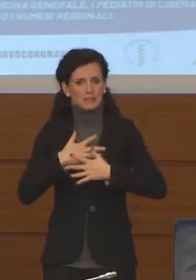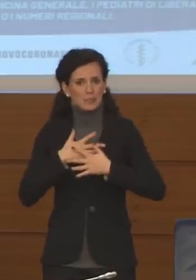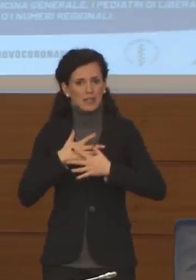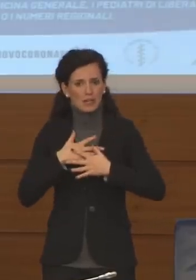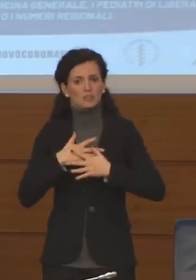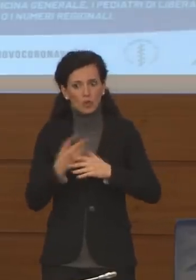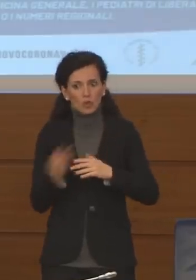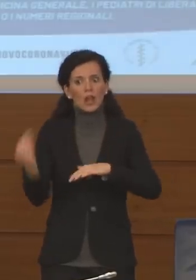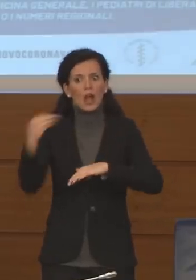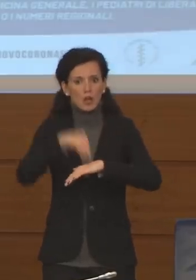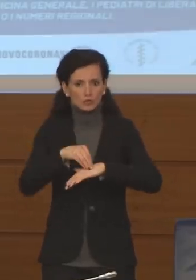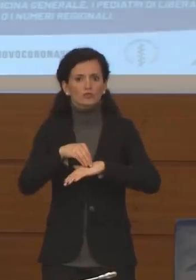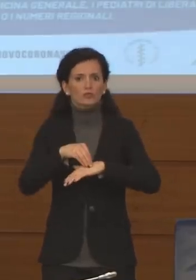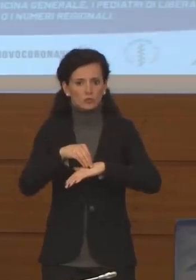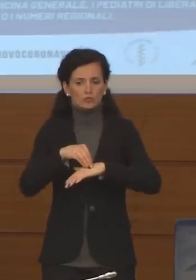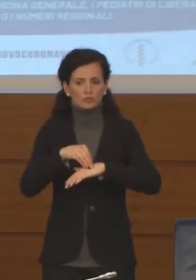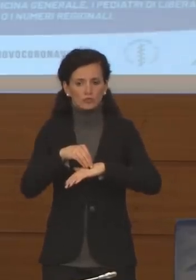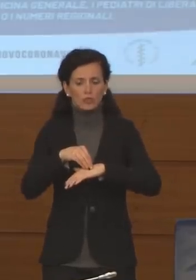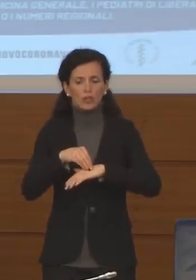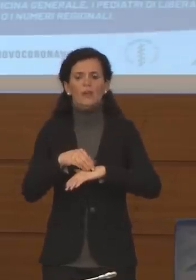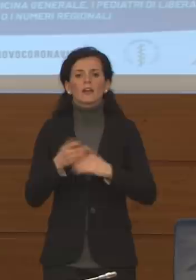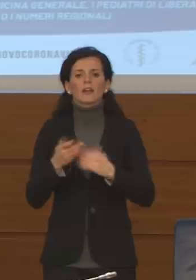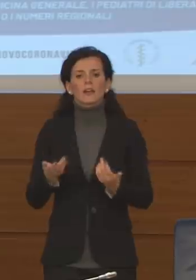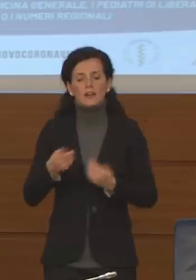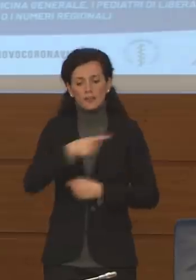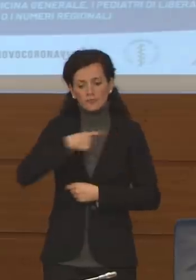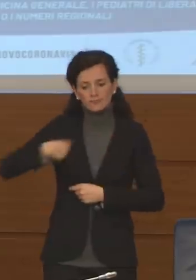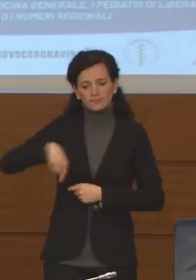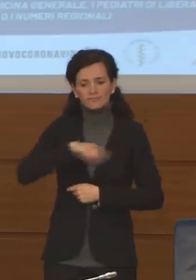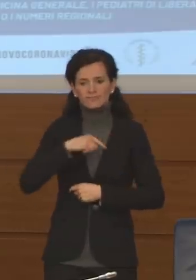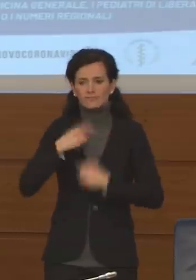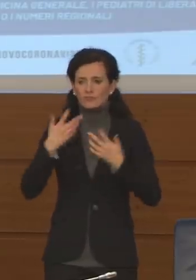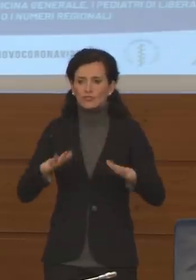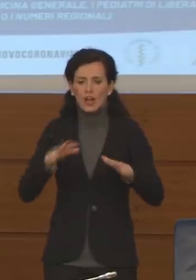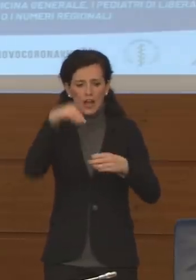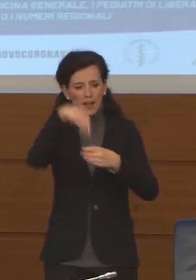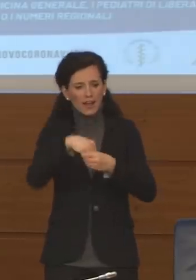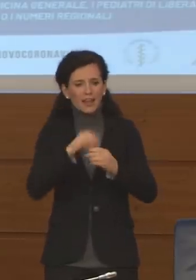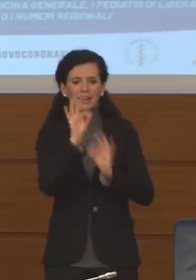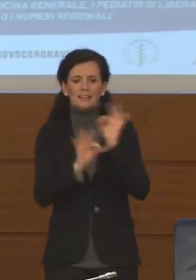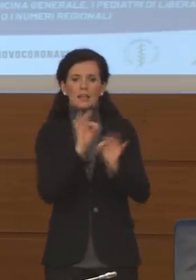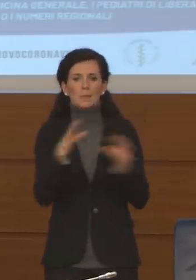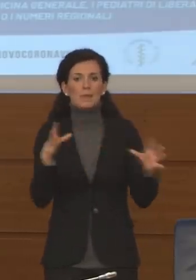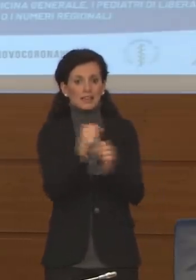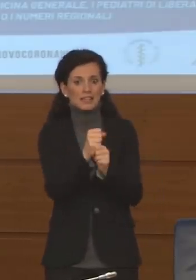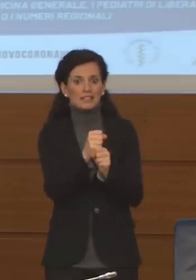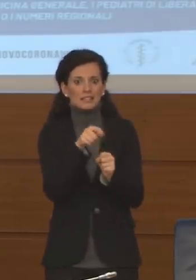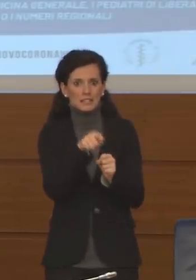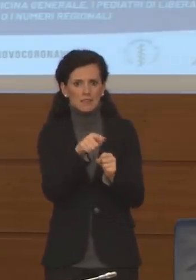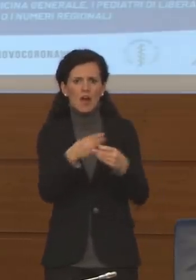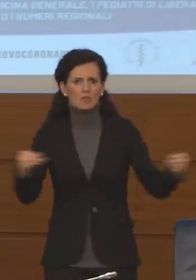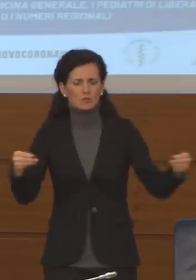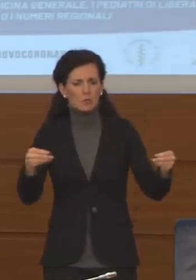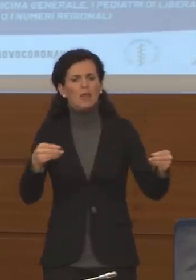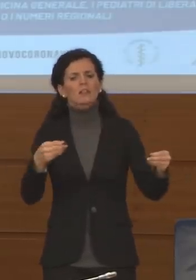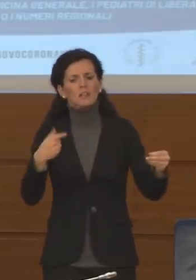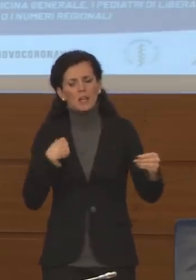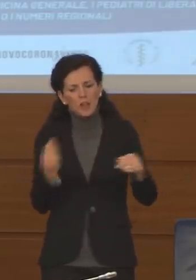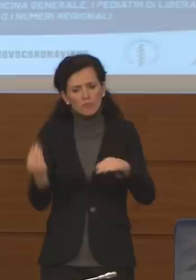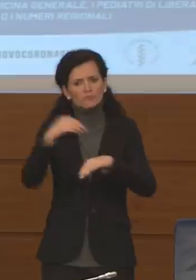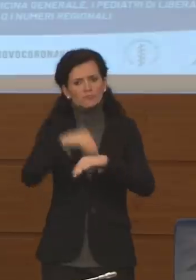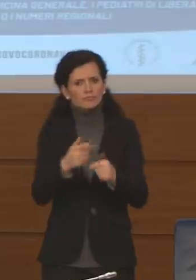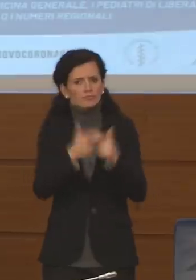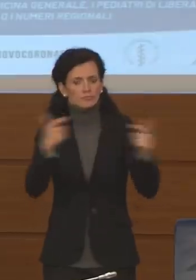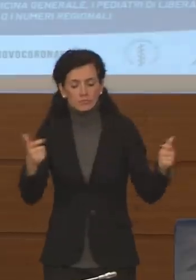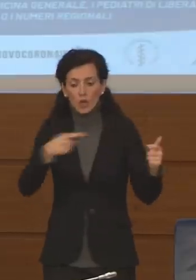aggiuntivi il sistema che noi oggi abbiamo nelle nostre terapie intensive sub intensive noi stiamo lavorando anche noi